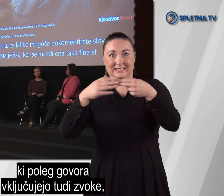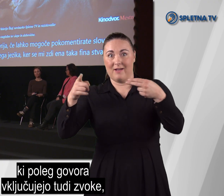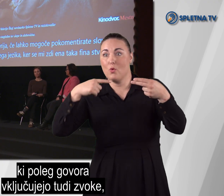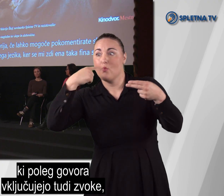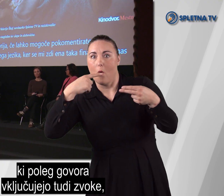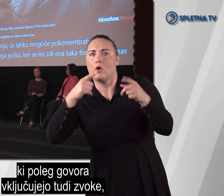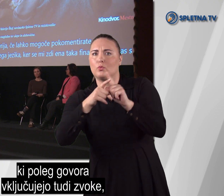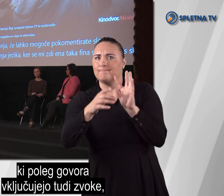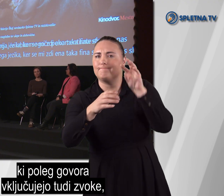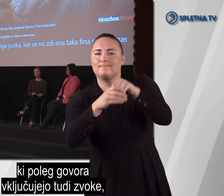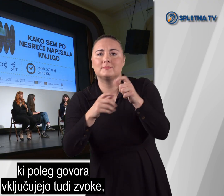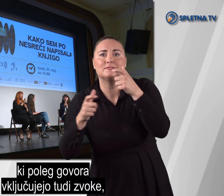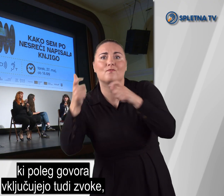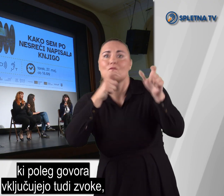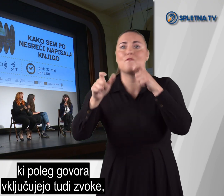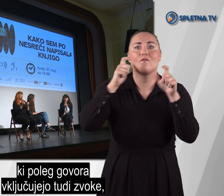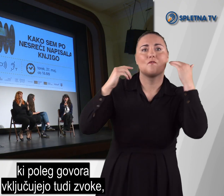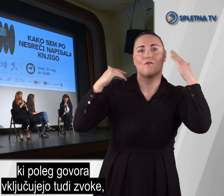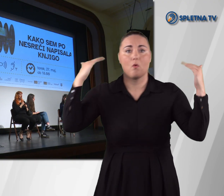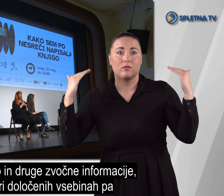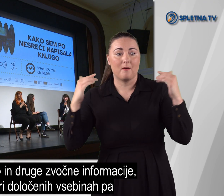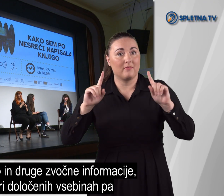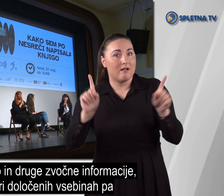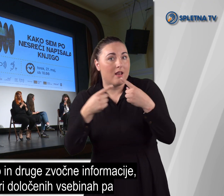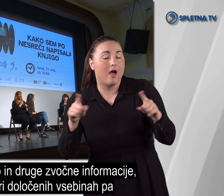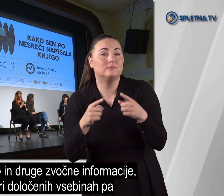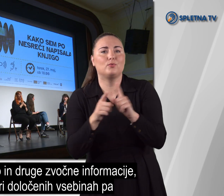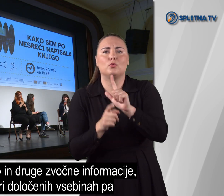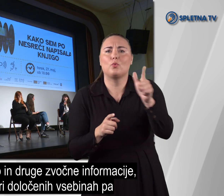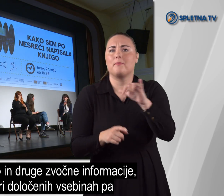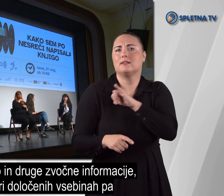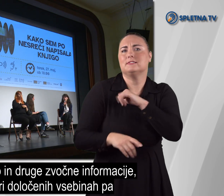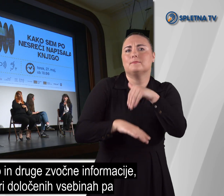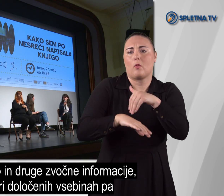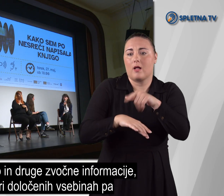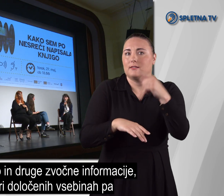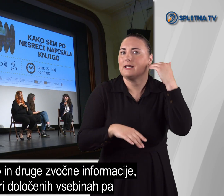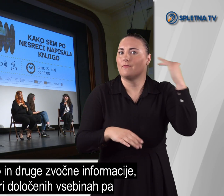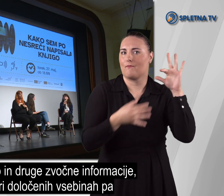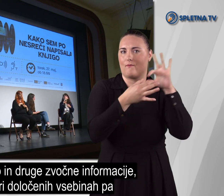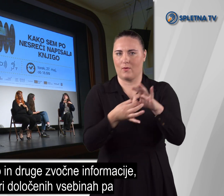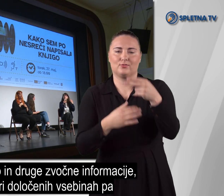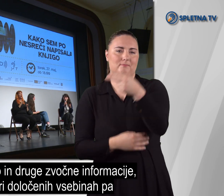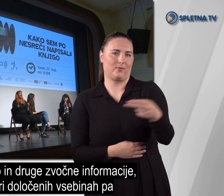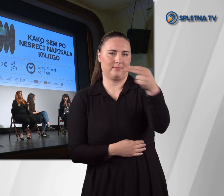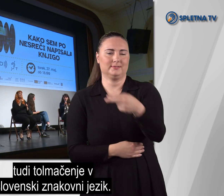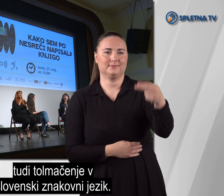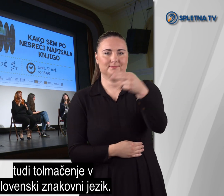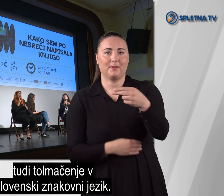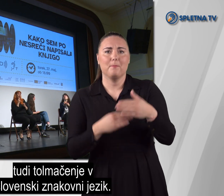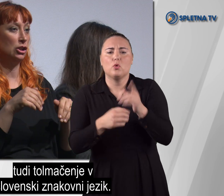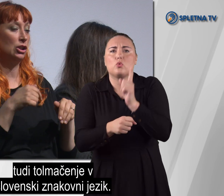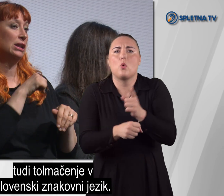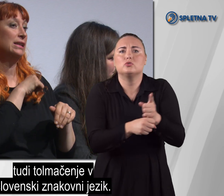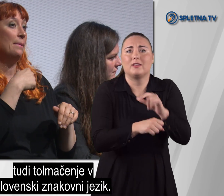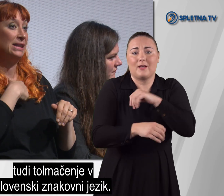ki poleg govora vključujejo tudi zvoke, glasbo in druge zvočne informacije, pri določenih vsebinah pa tudi